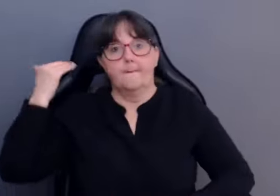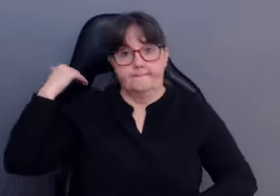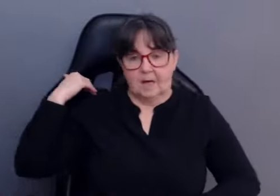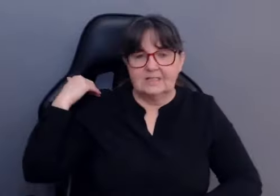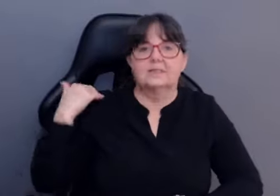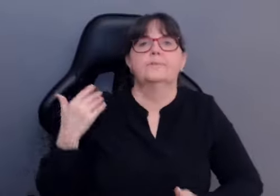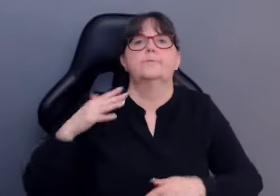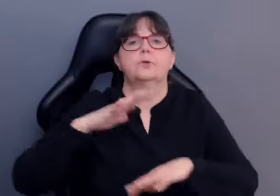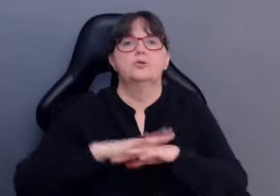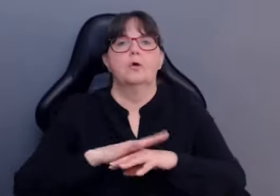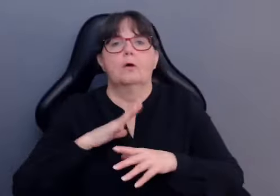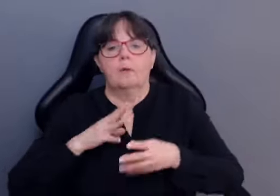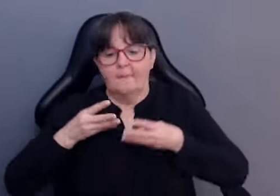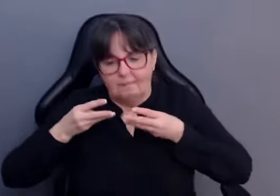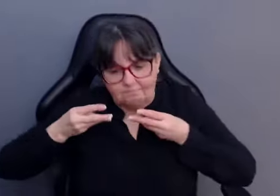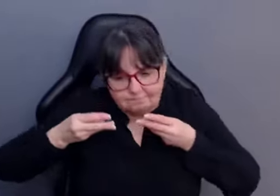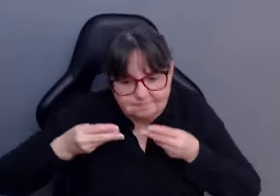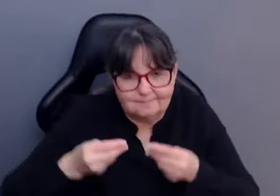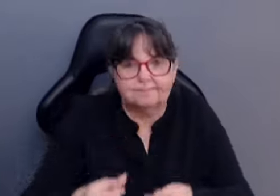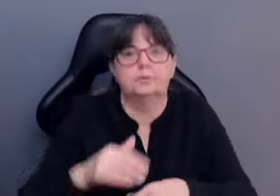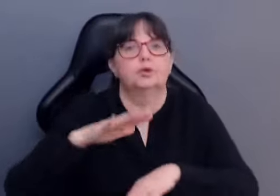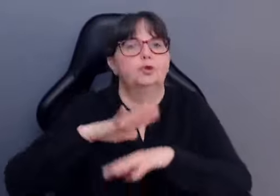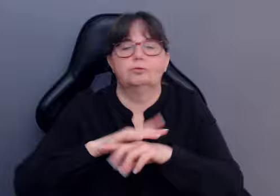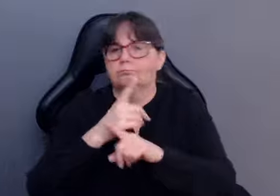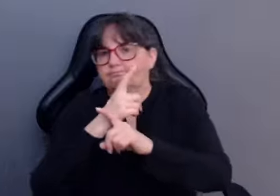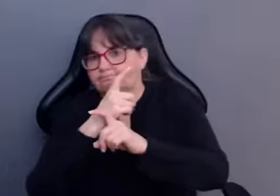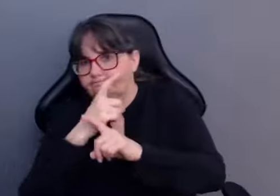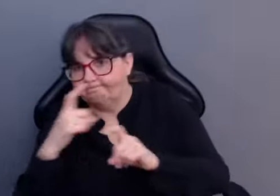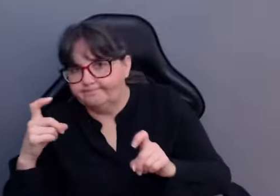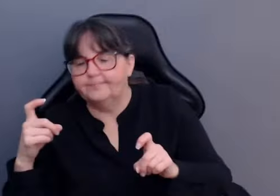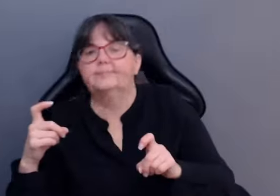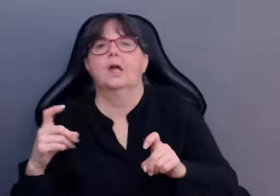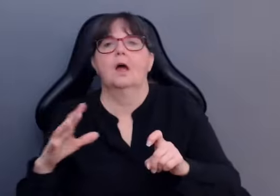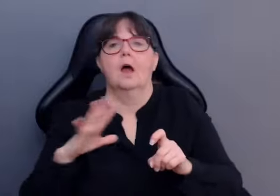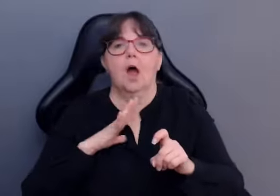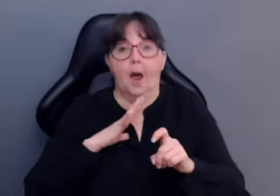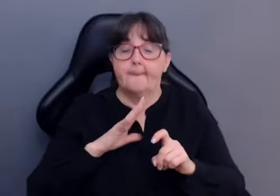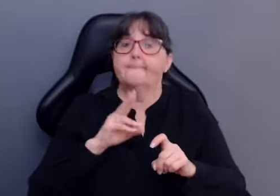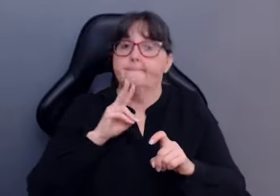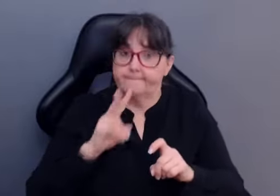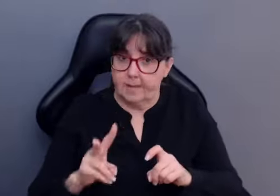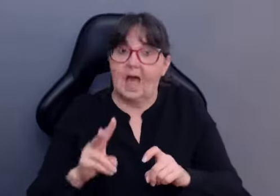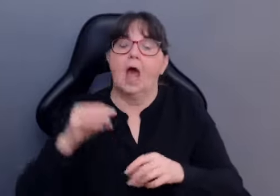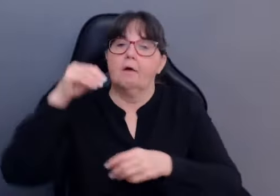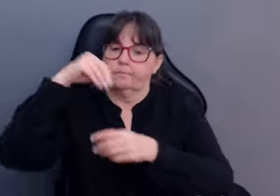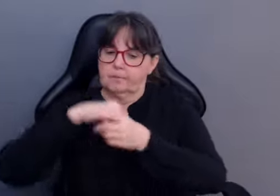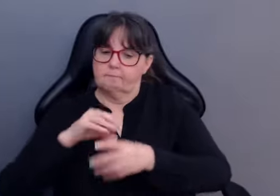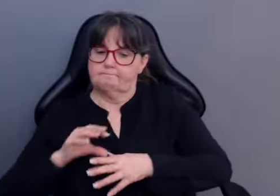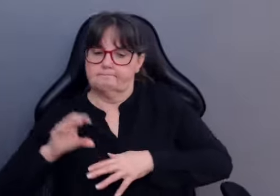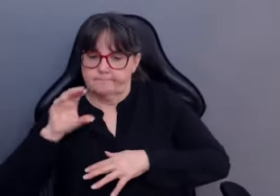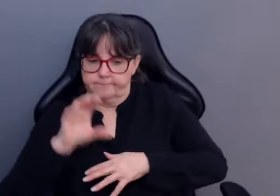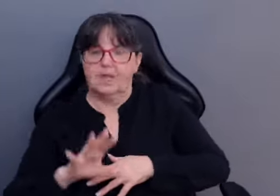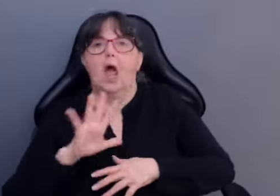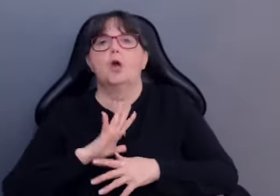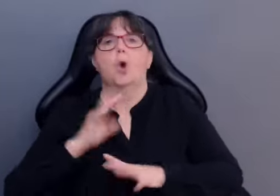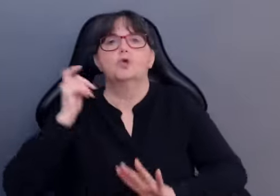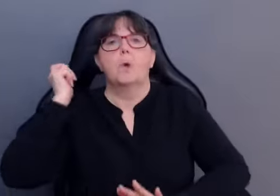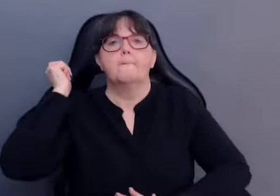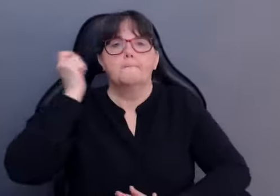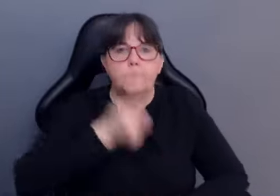tous frais et dépenses de quelque nature, qu'ils soient engagés en raison d'une poursuite civile,